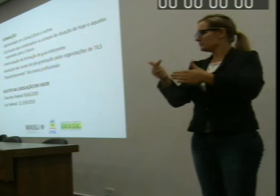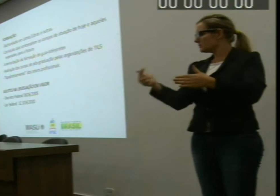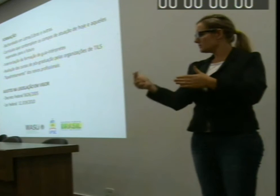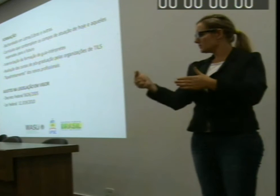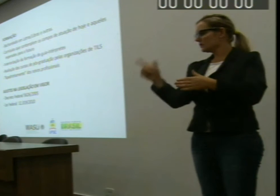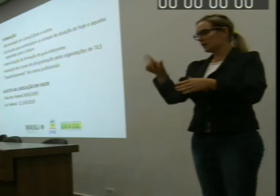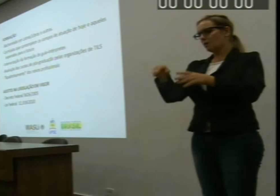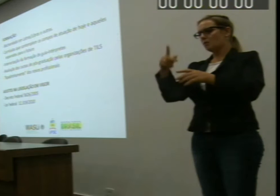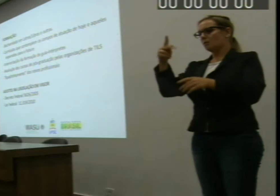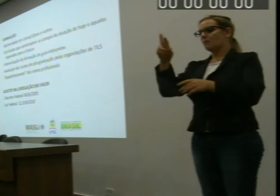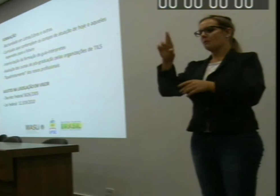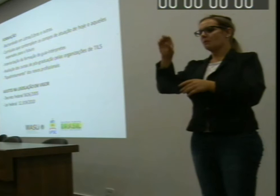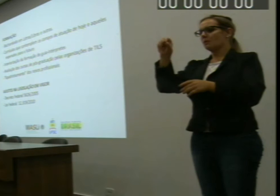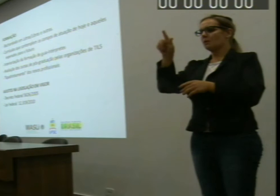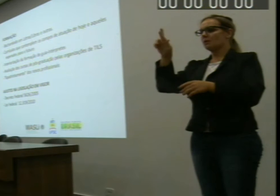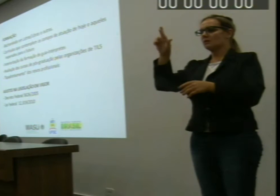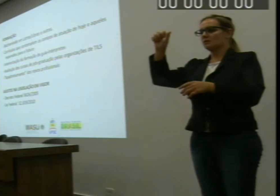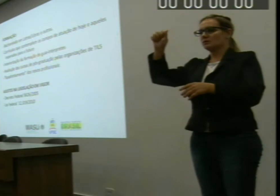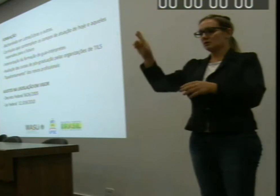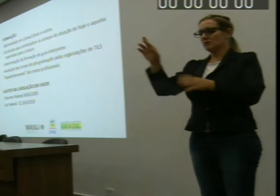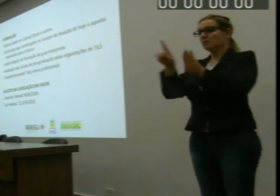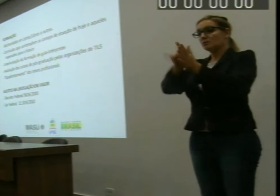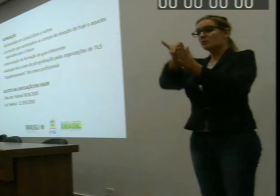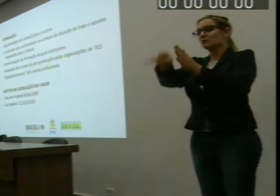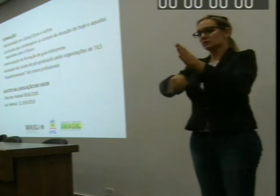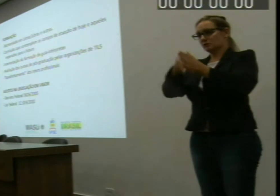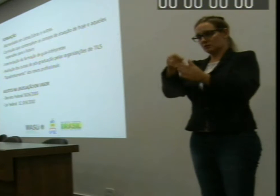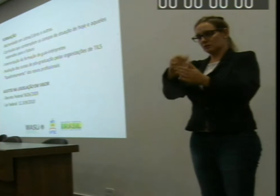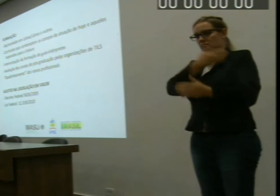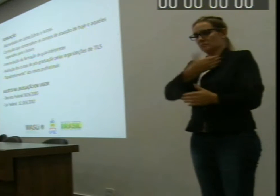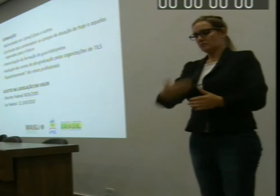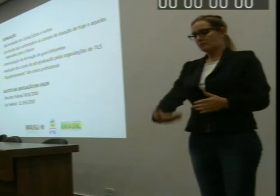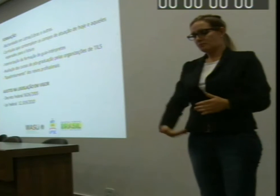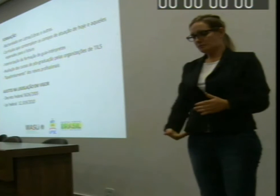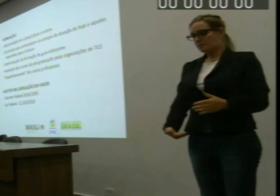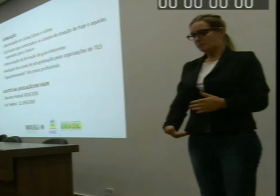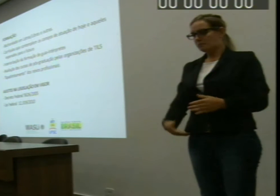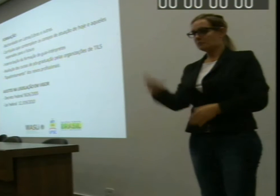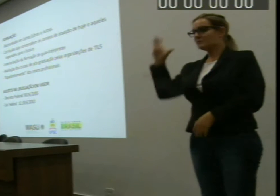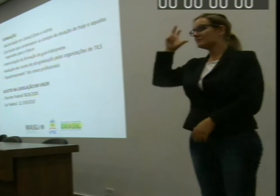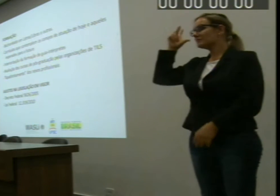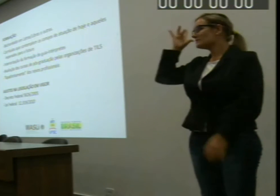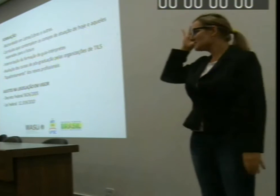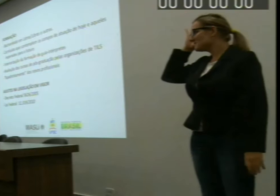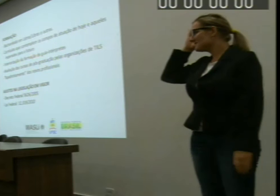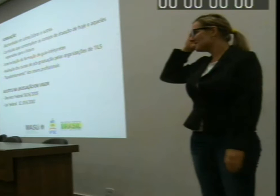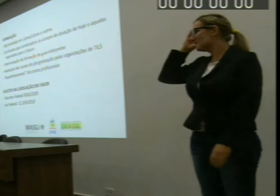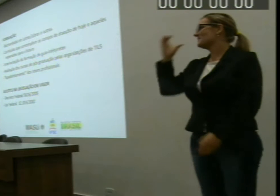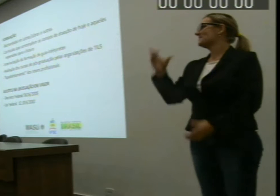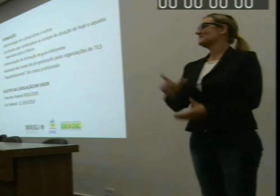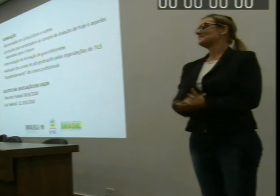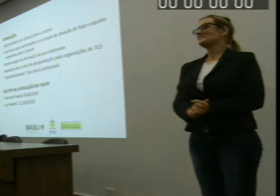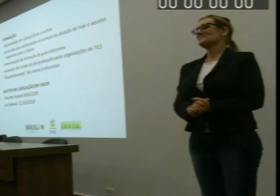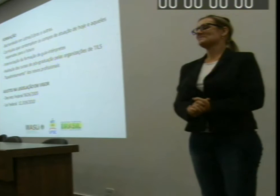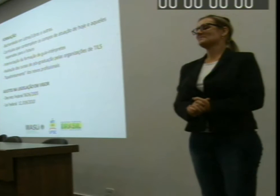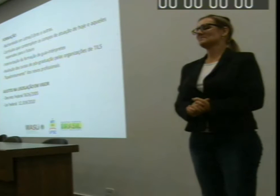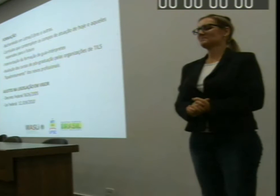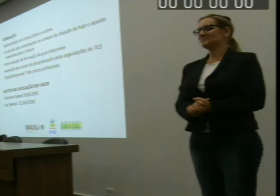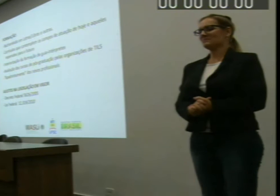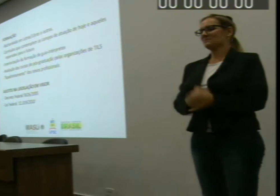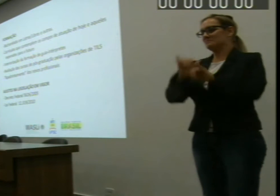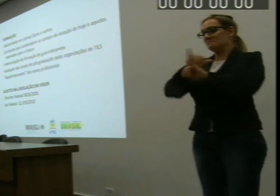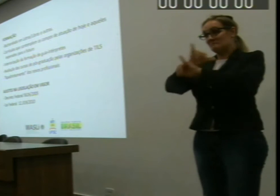um programa do governo federal da Presidente Dilma Rousseff fazendo propaganda do governo né